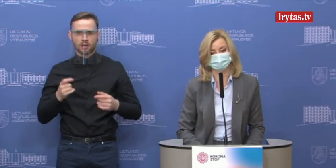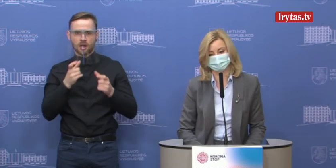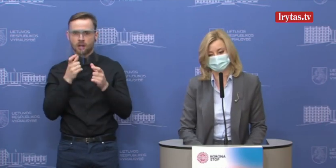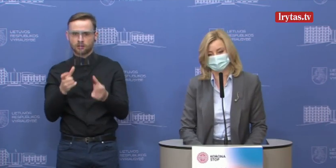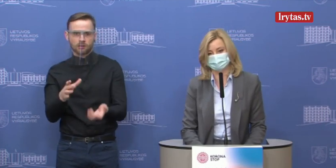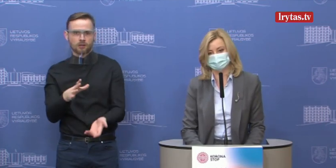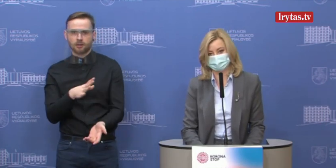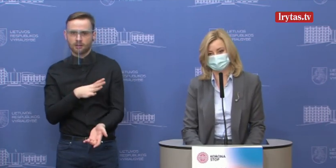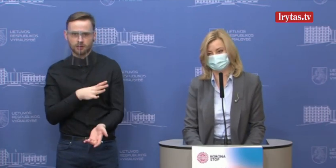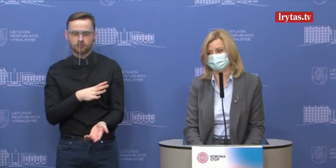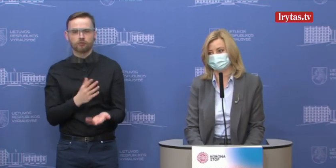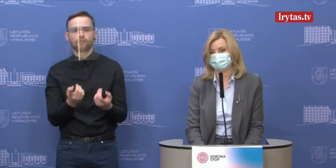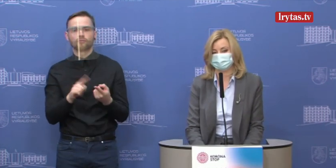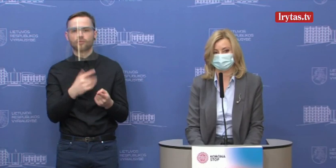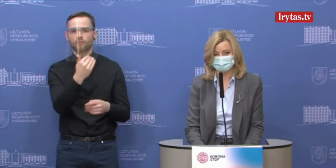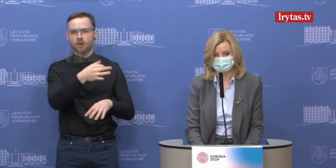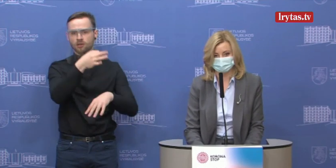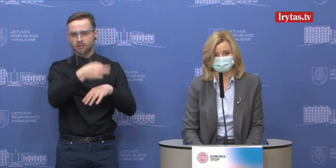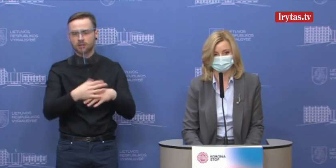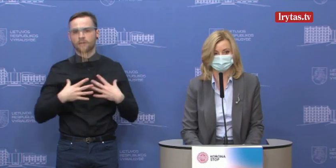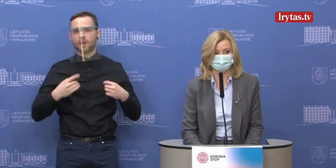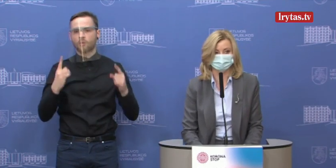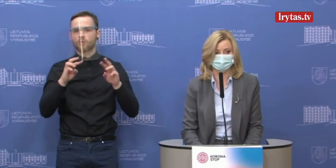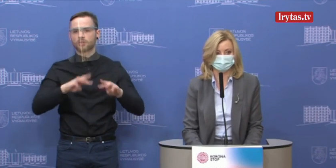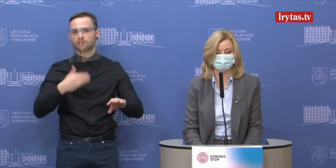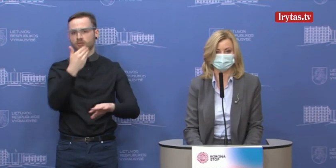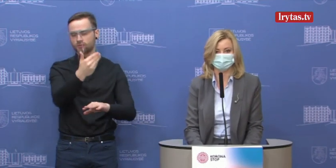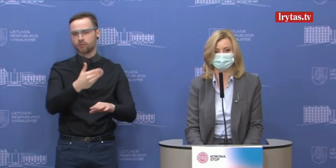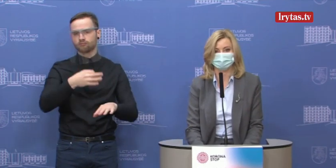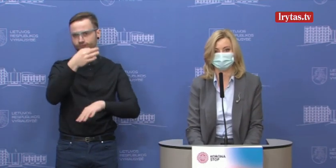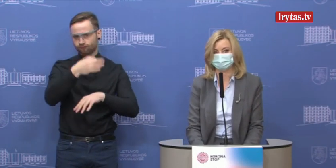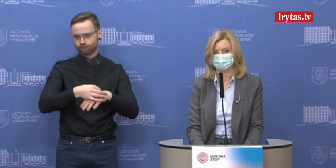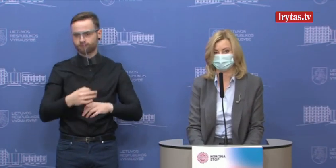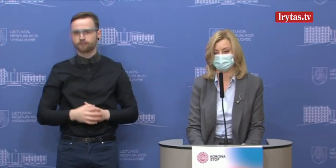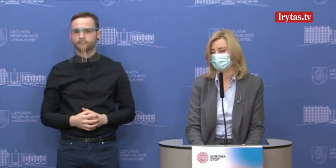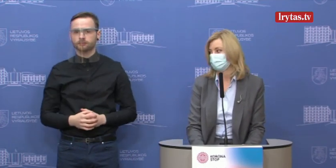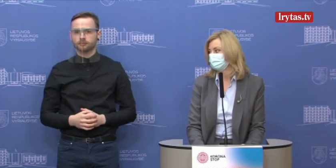už sveikatos apsaugos ministrą, kaip nustatys jis tvarką.